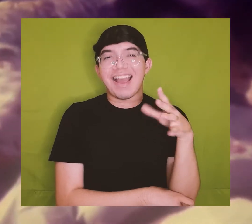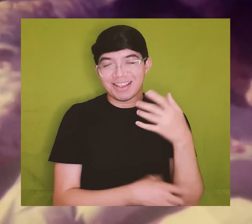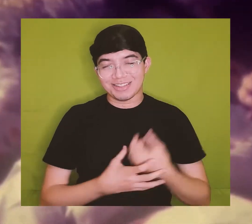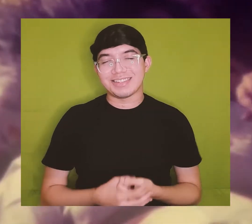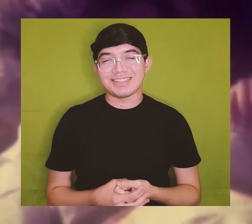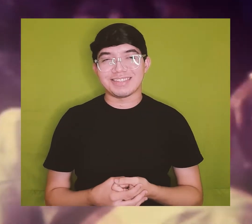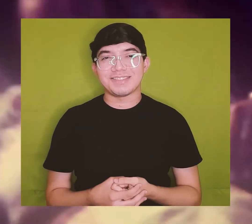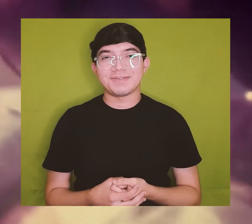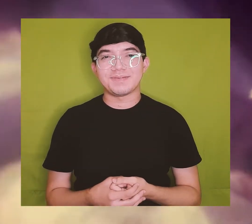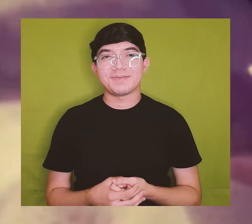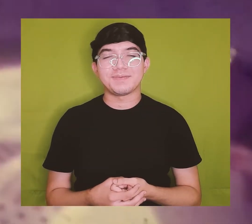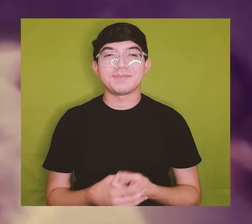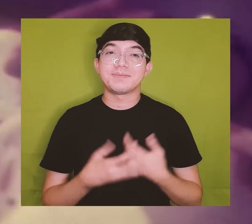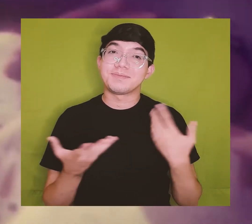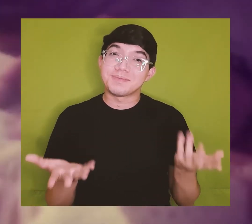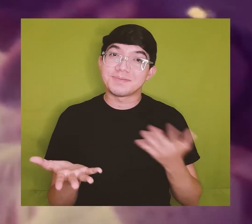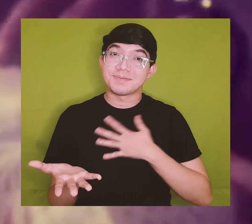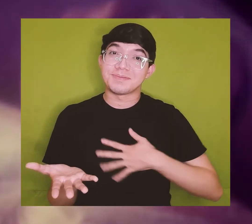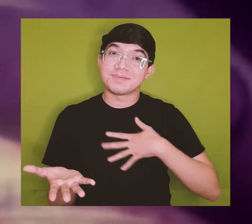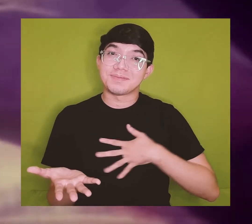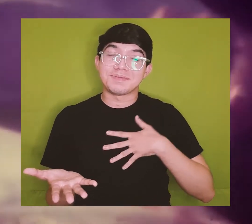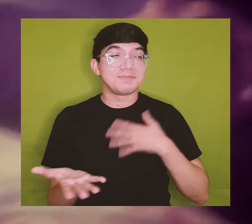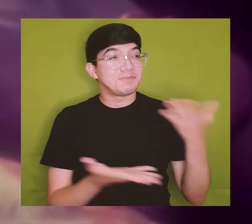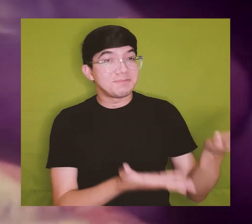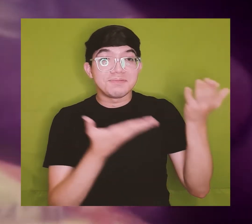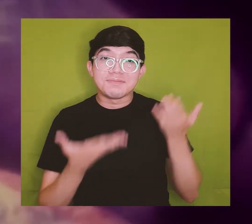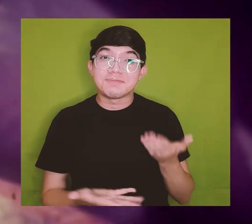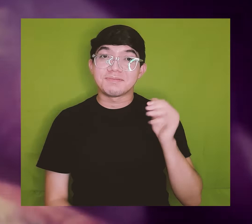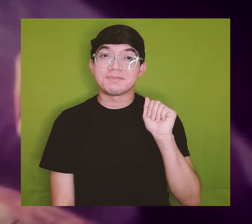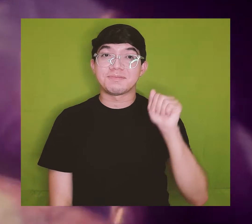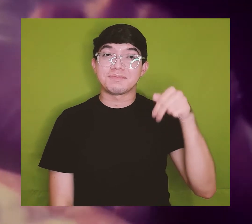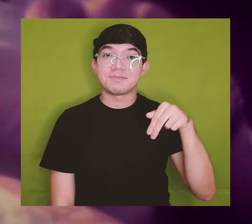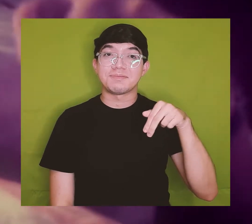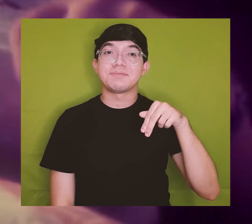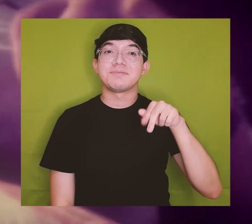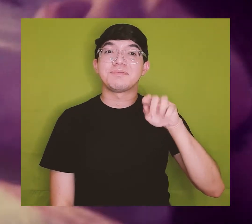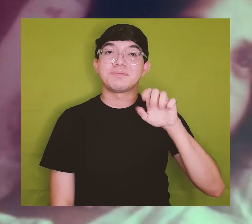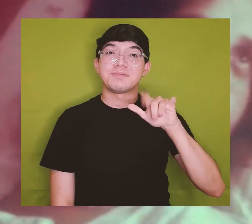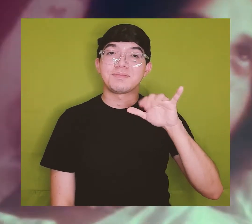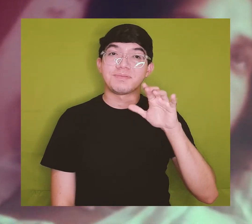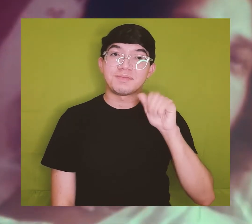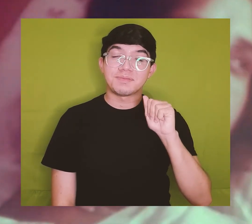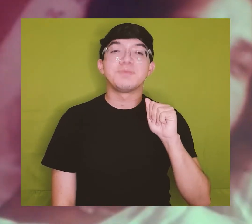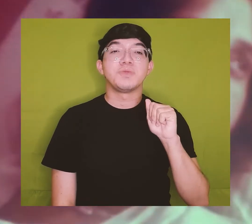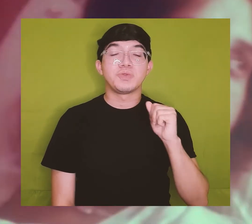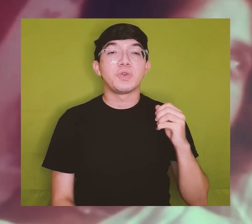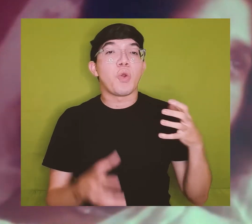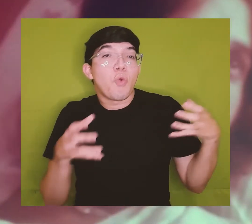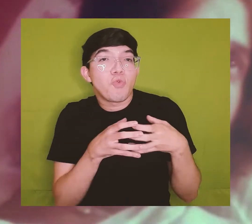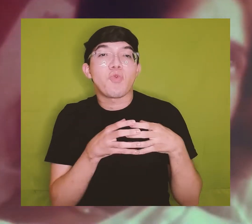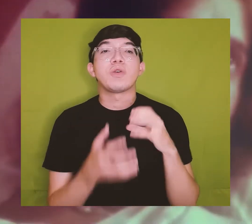E eu fico muito feliz de trazer, né? De nós podermos trazer a Angélica aqui, nós, Cineclube CMP, porque o Cine na Aldeia sempre foi um parceiro